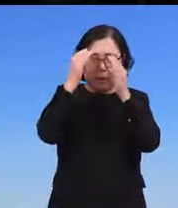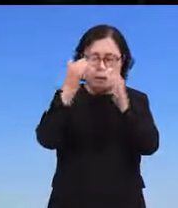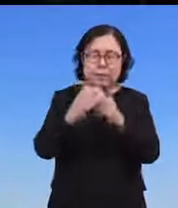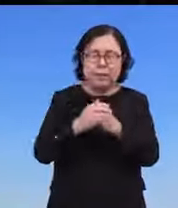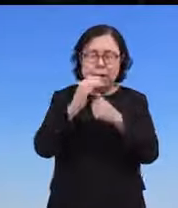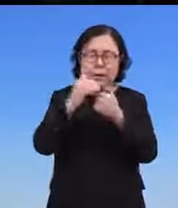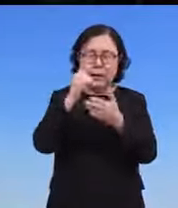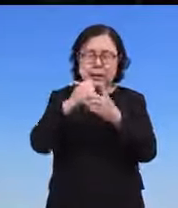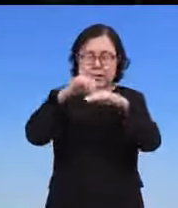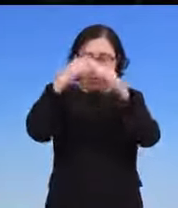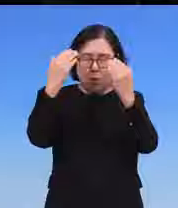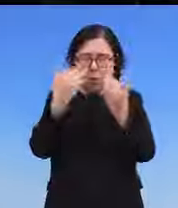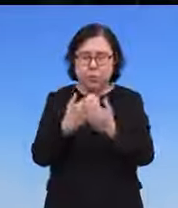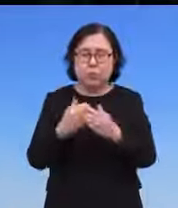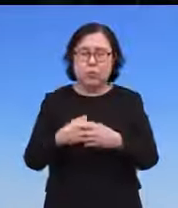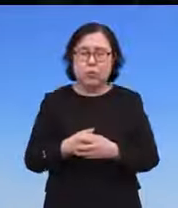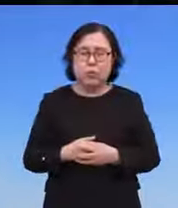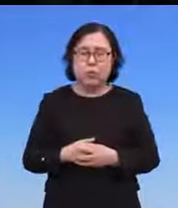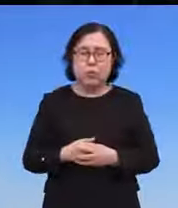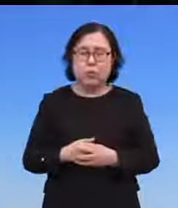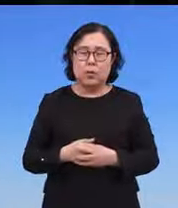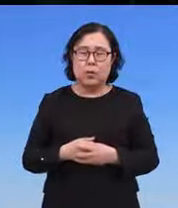드립니다. 하나님 모두가 다